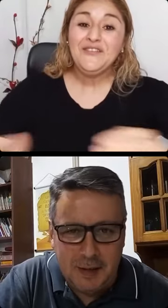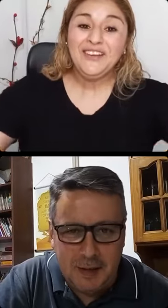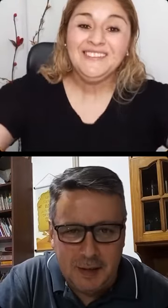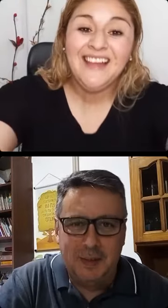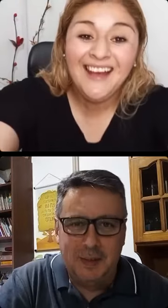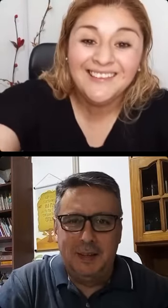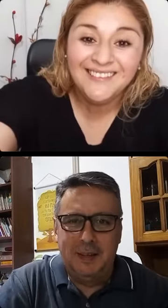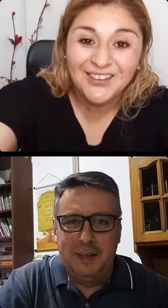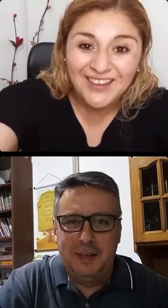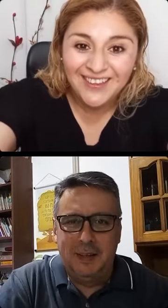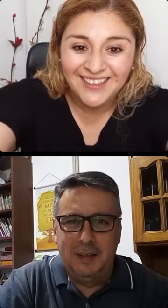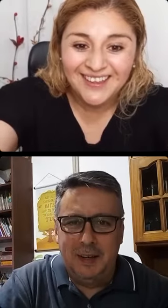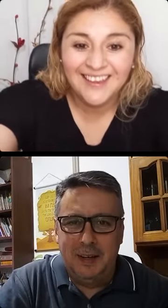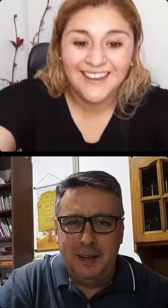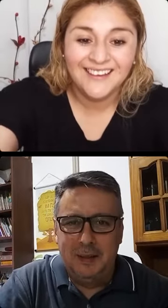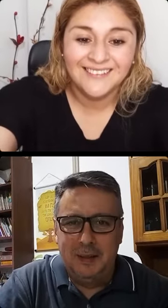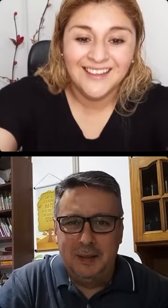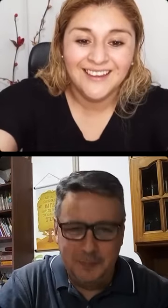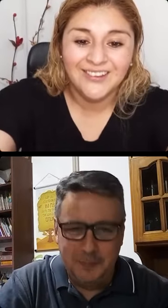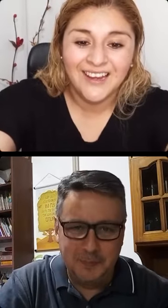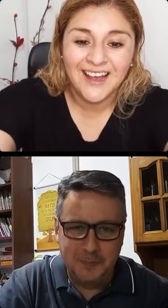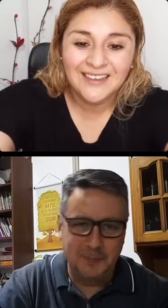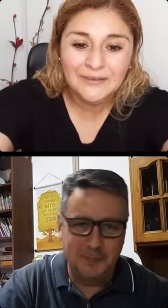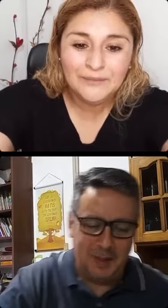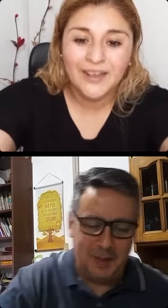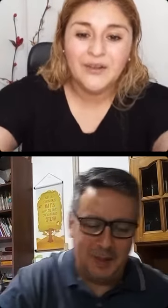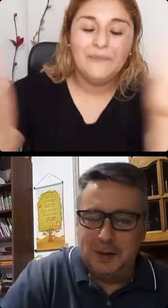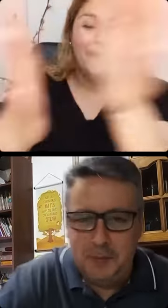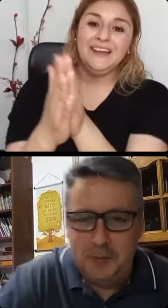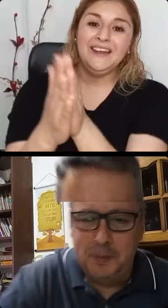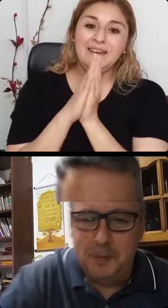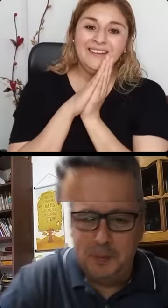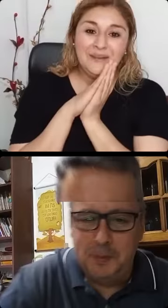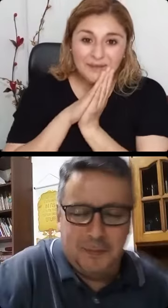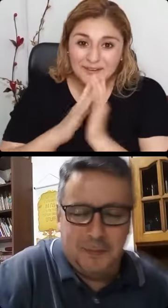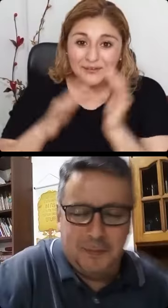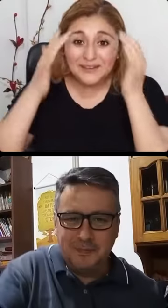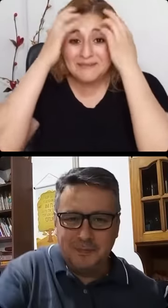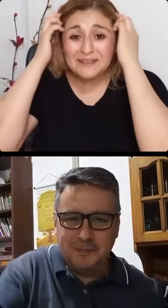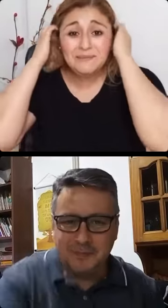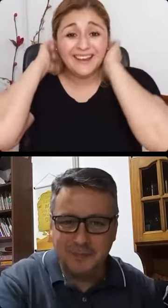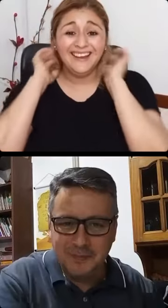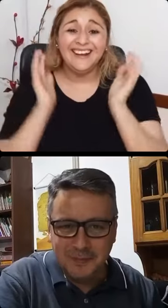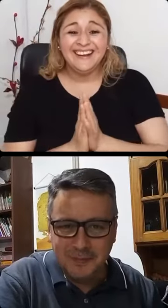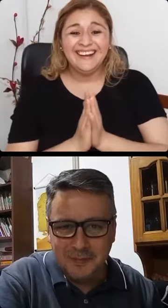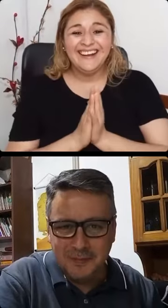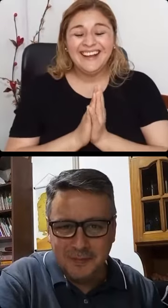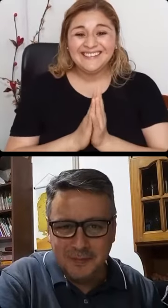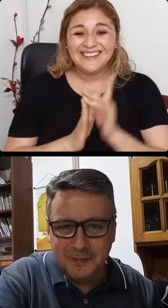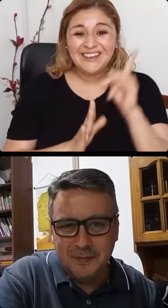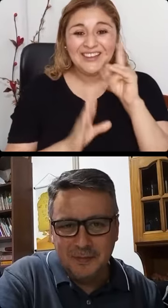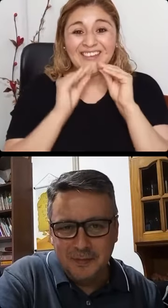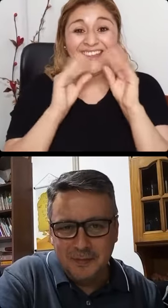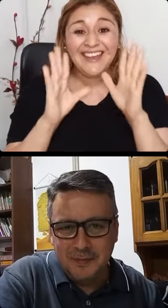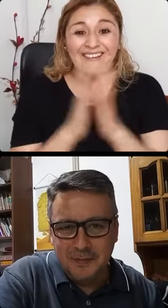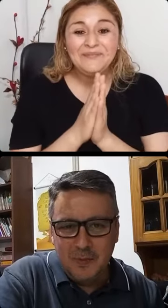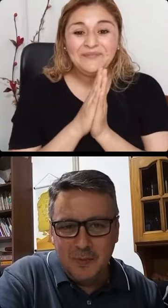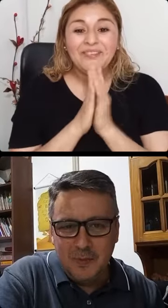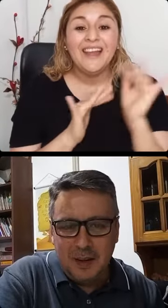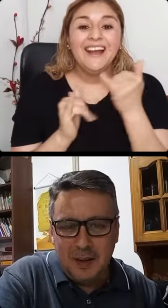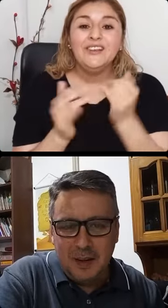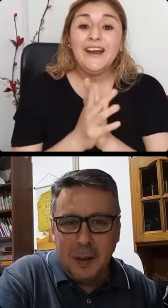¿Cómo estás? Dios te bendiga, Sergio, gracias por acompañarme y por segundarme siempre. Dios te